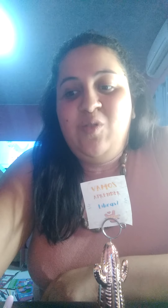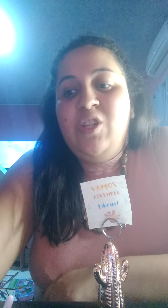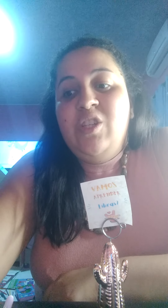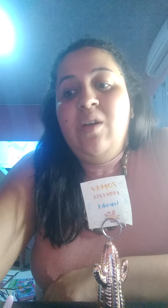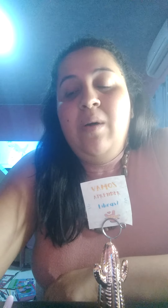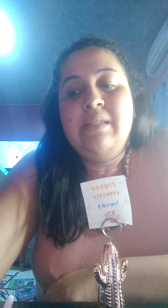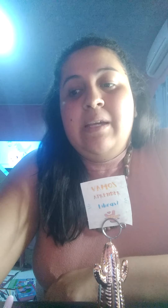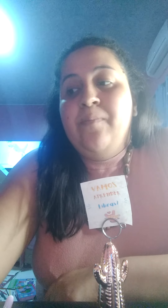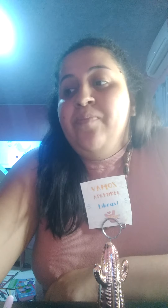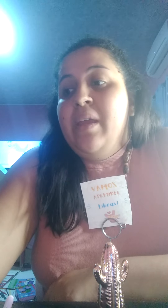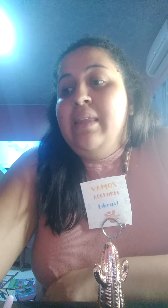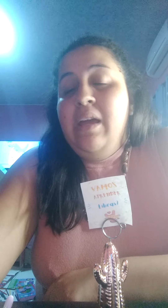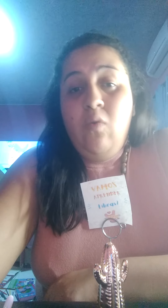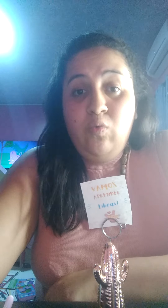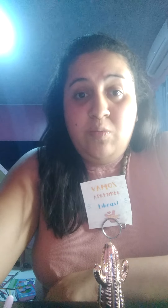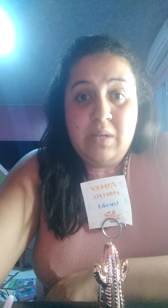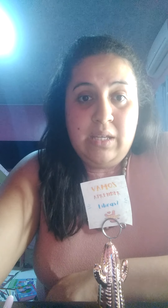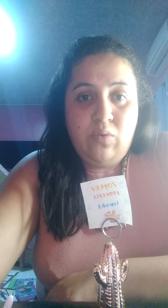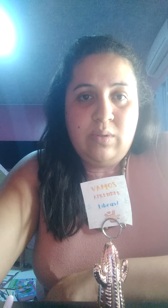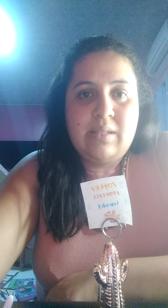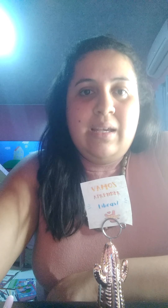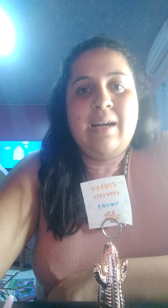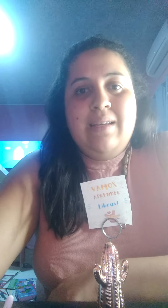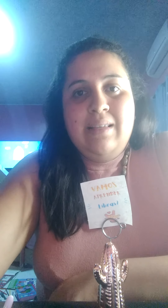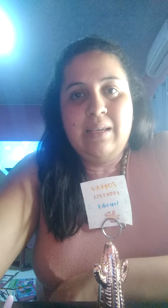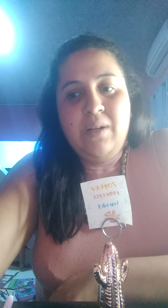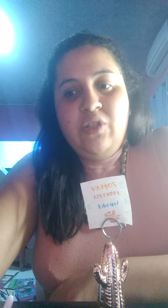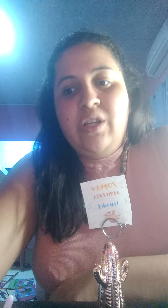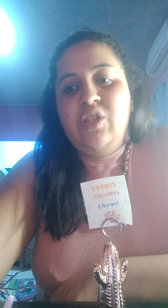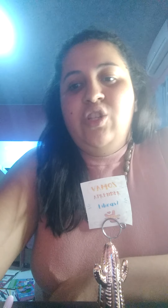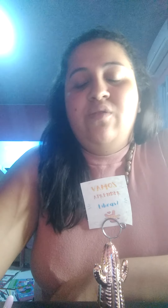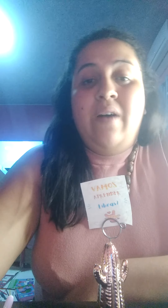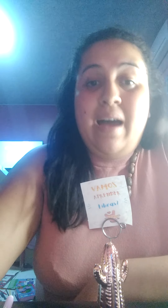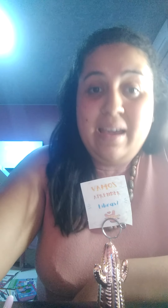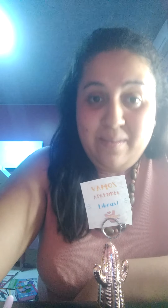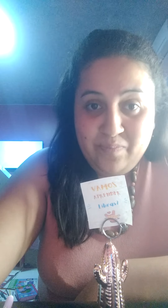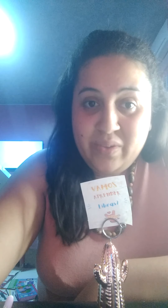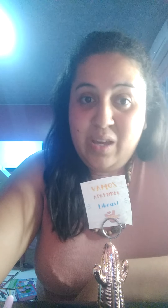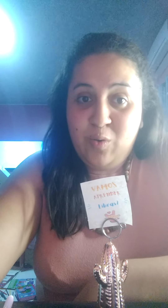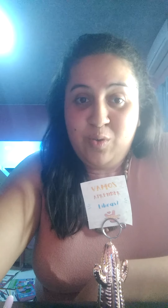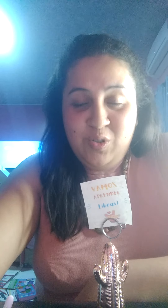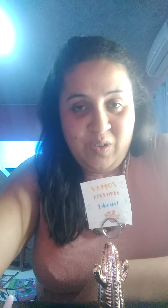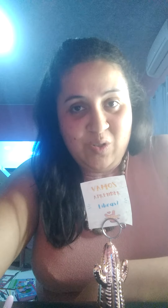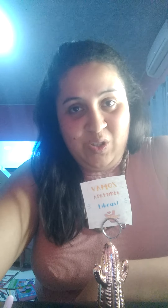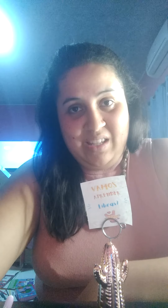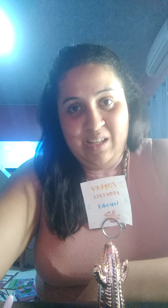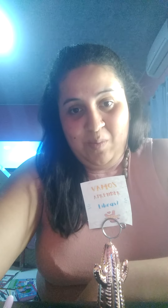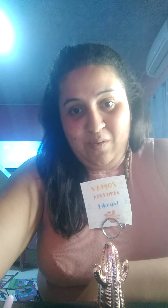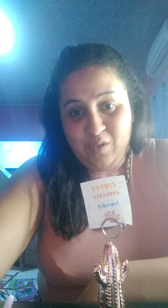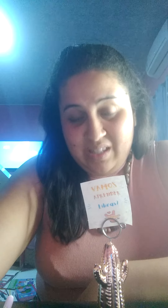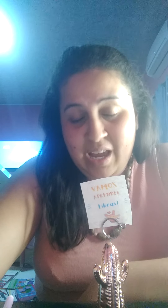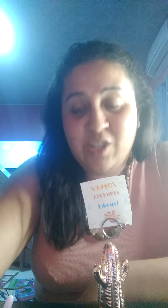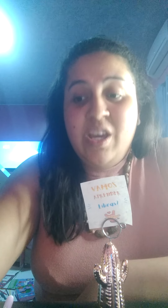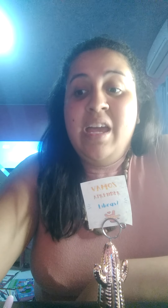gente? Então, assim, tem alguns mitos acerca da Libras que a gente vai em outros vídeos trazendo para vocês,